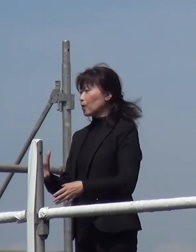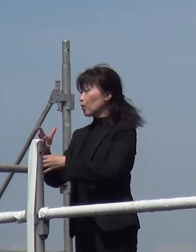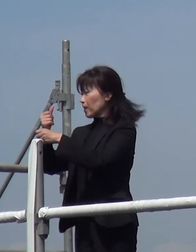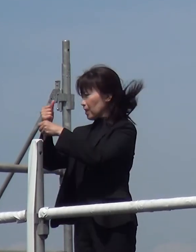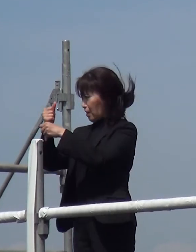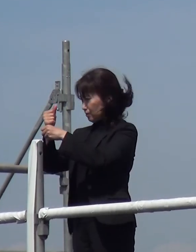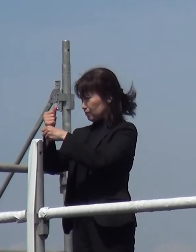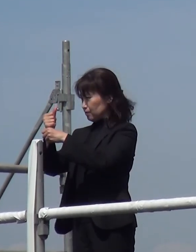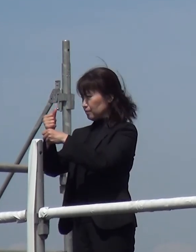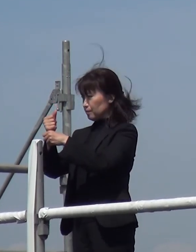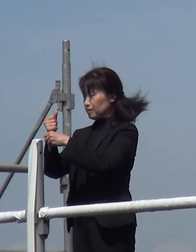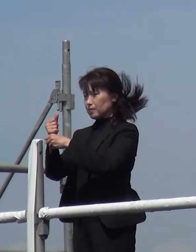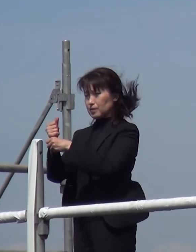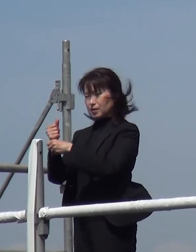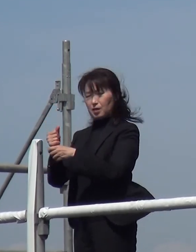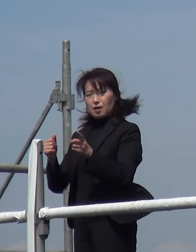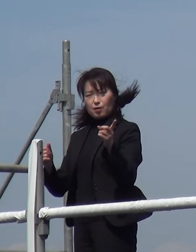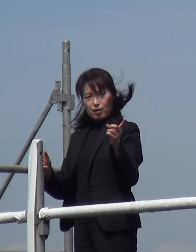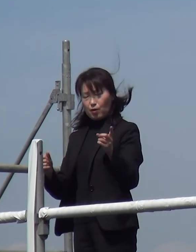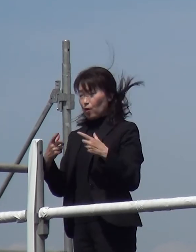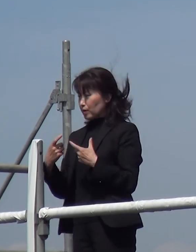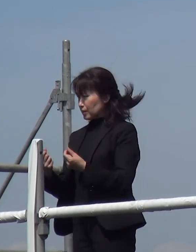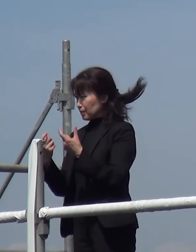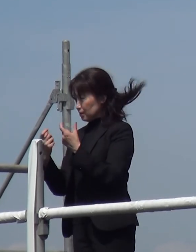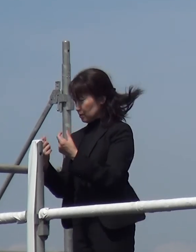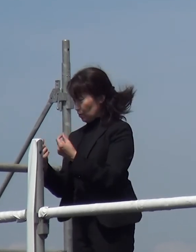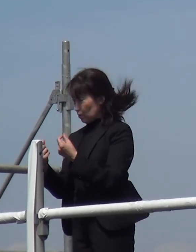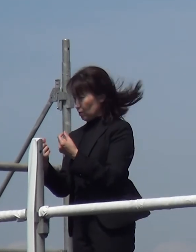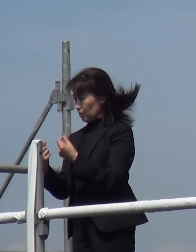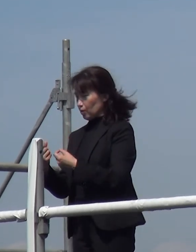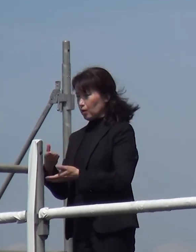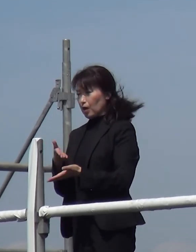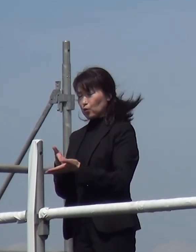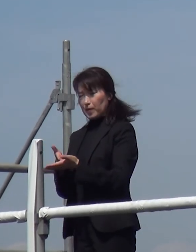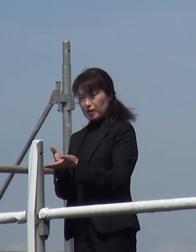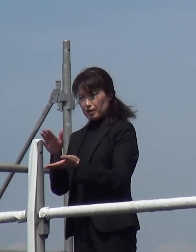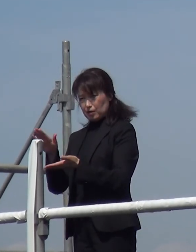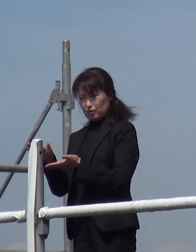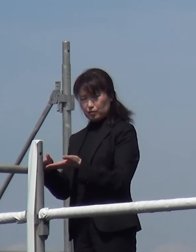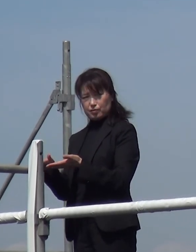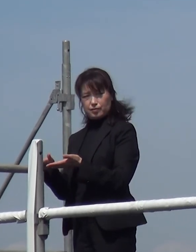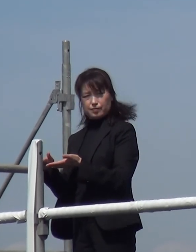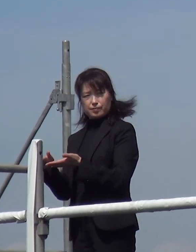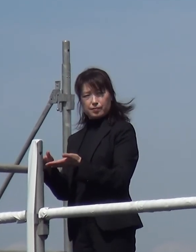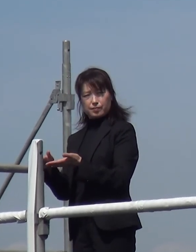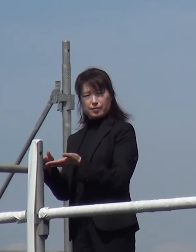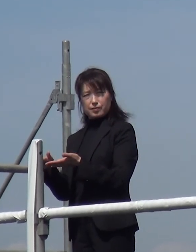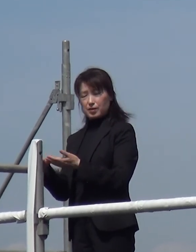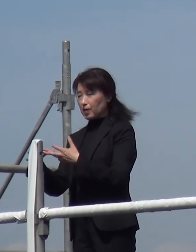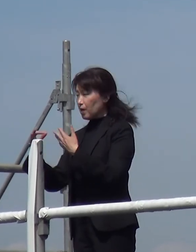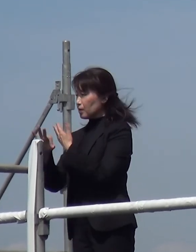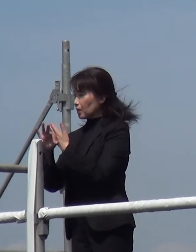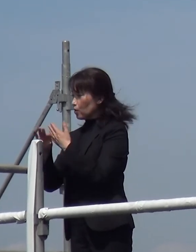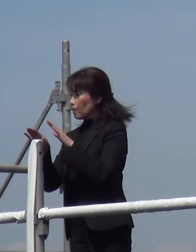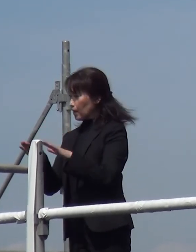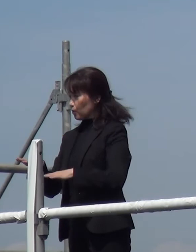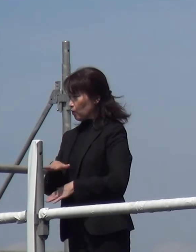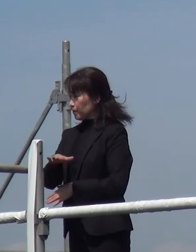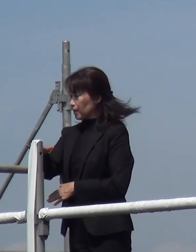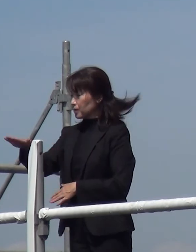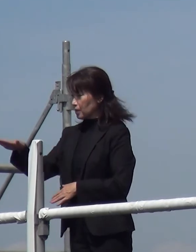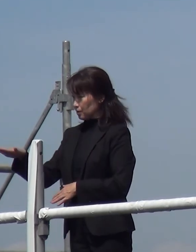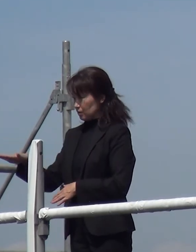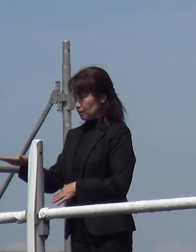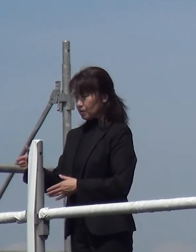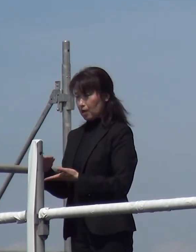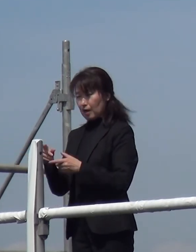、しかもそれを確実に述べられている。そしてそれは例えば今日皆さんの手